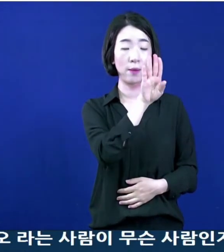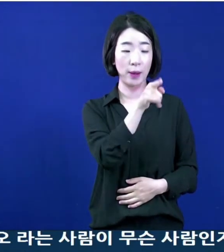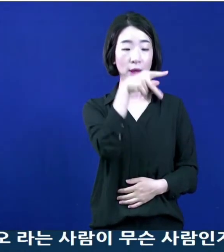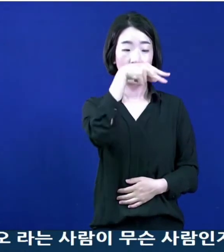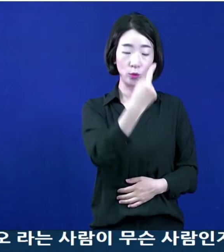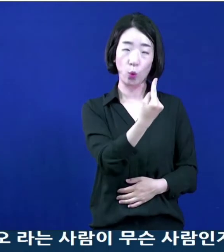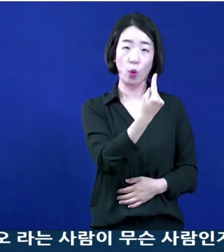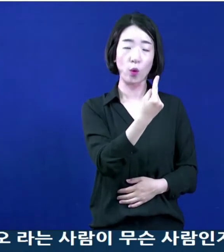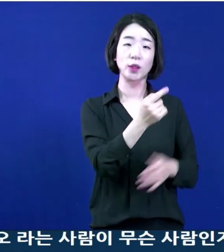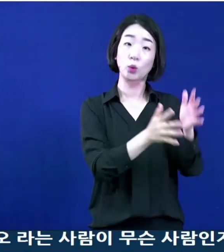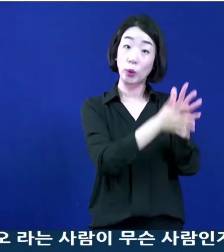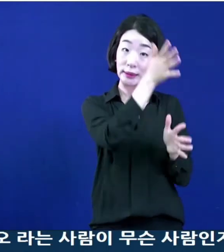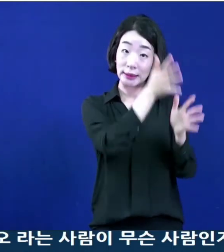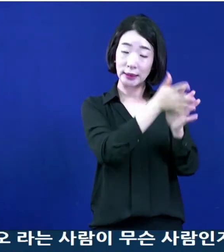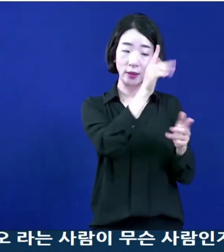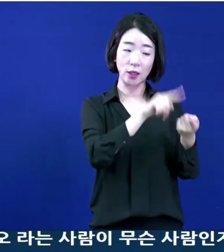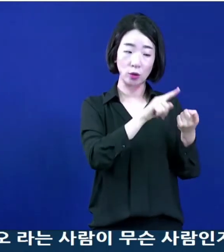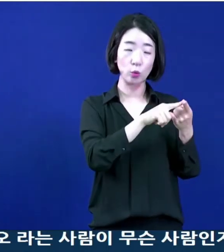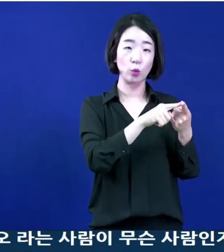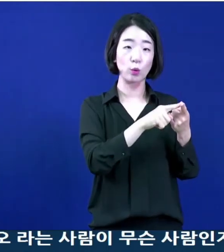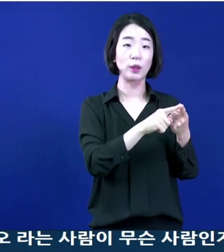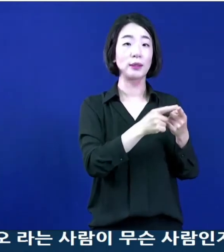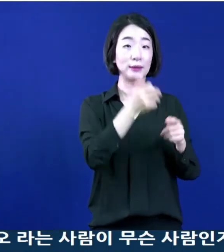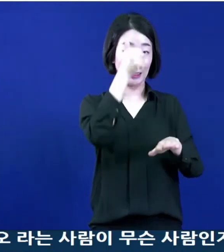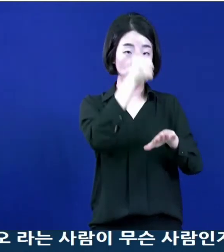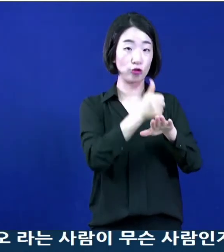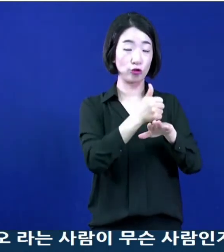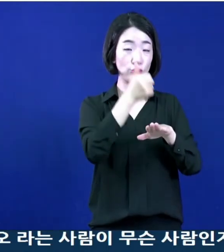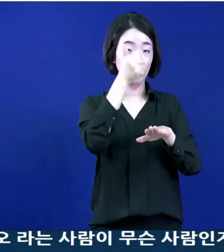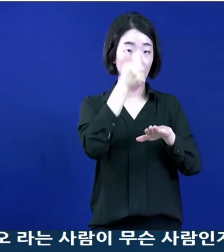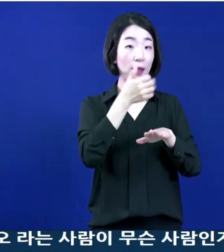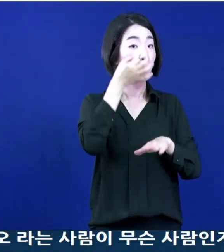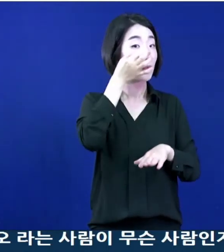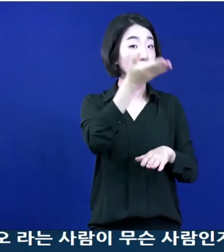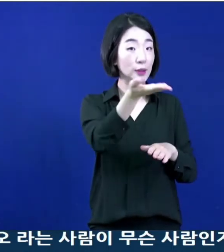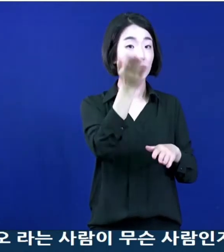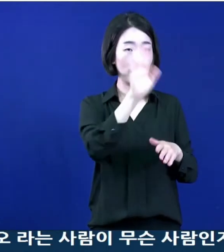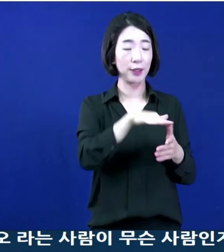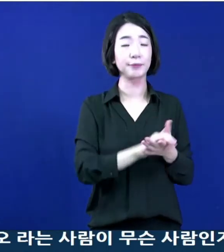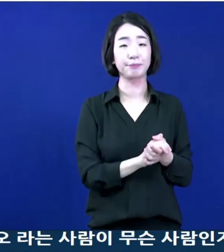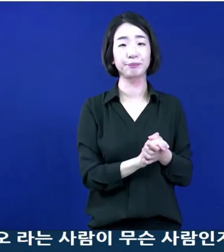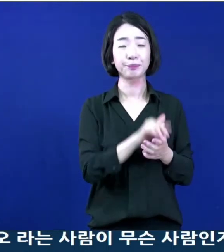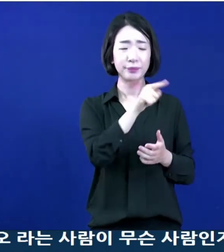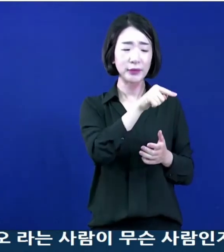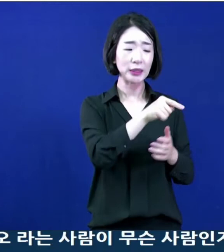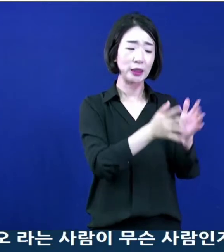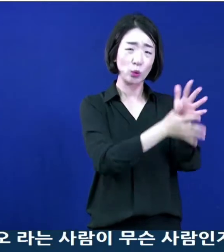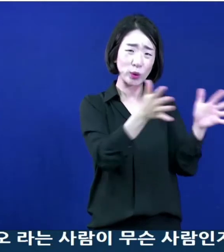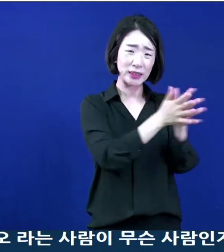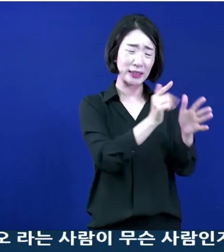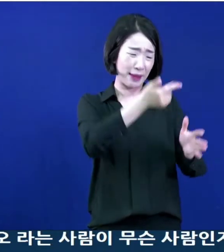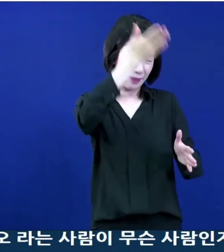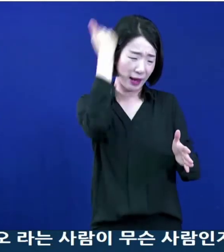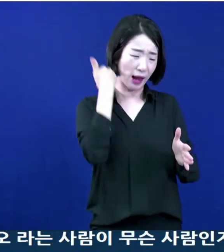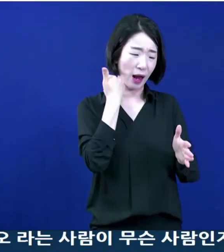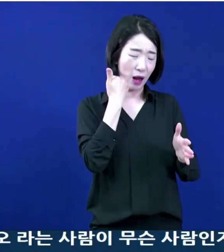보여드릴 겁니다. 근데 그 도시를 발굴하는 과정 속에서 저